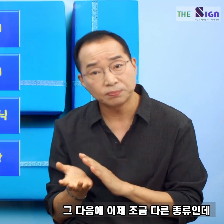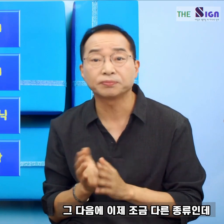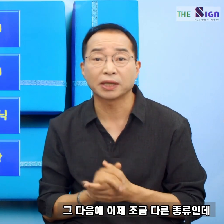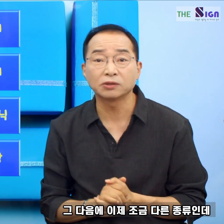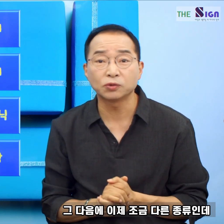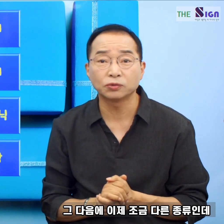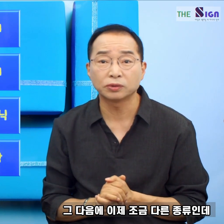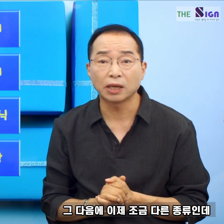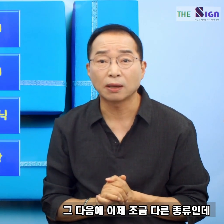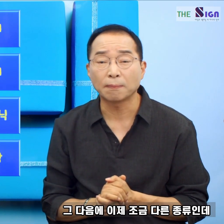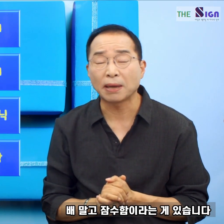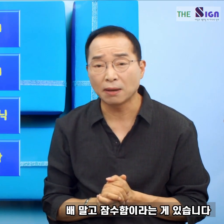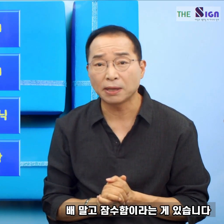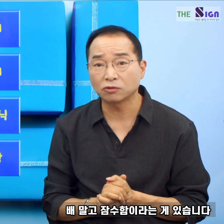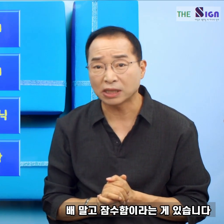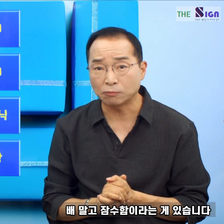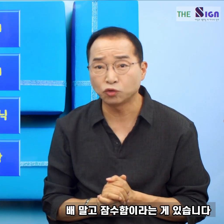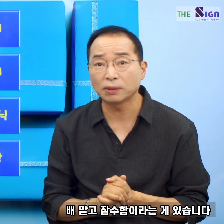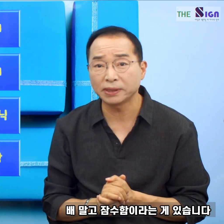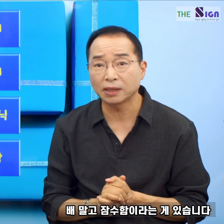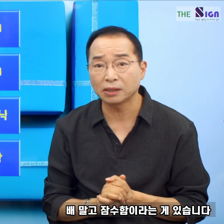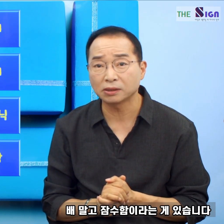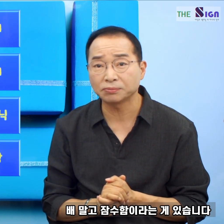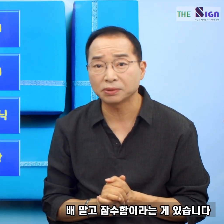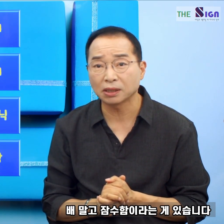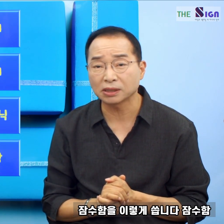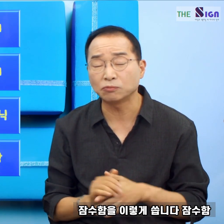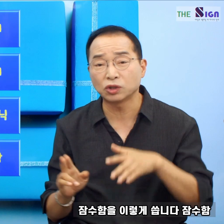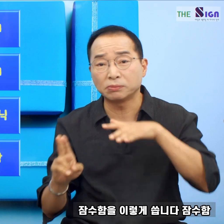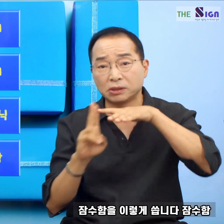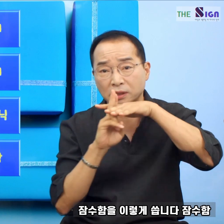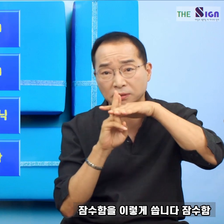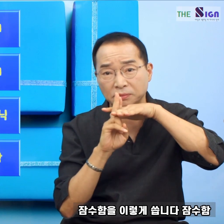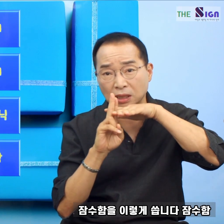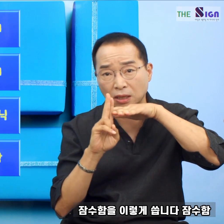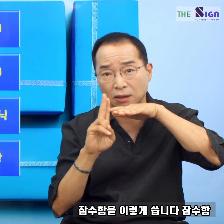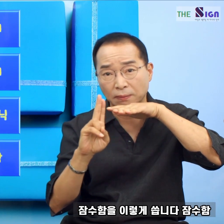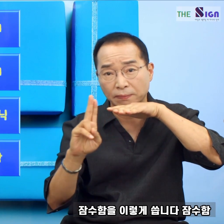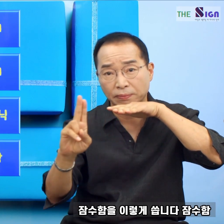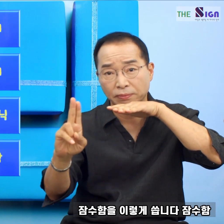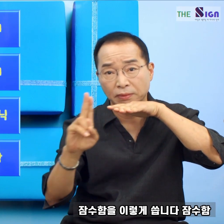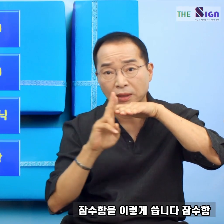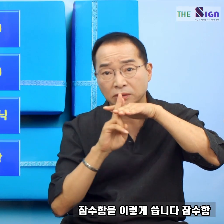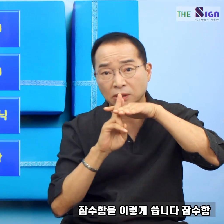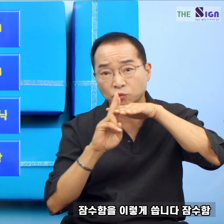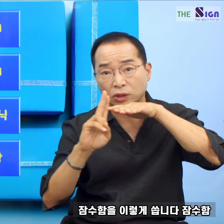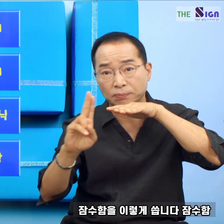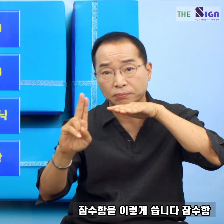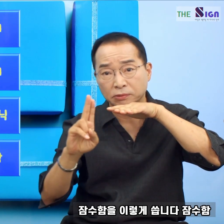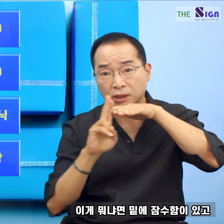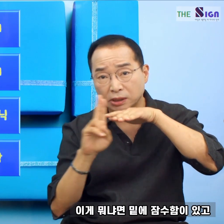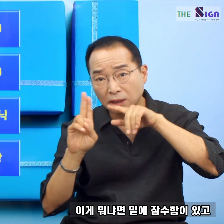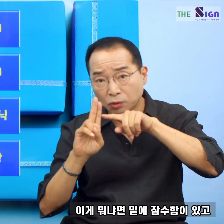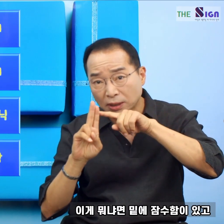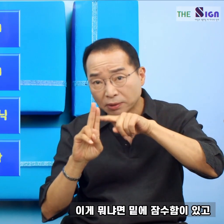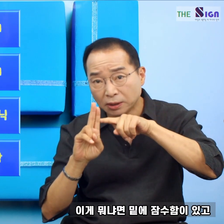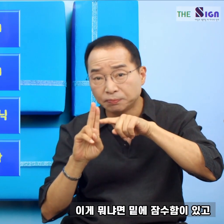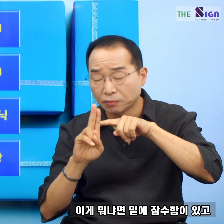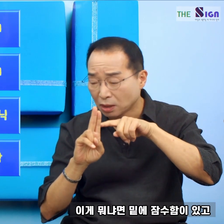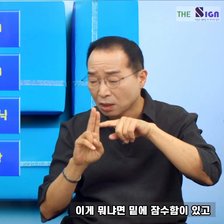다른 종류인데, 배 말고 잠수함이라는 게 있습니다. 잠수함은 이렇게 씁니다. 잠수함. 자, 이게 뭐냐면은